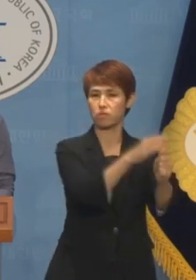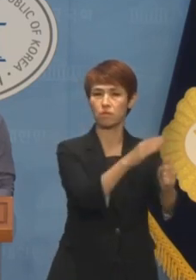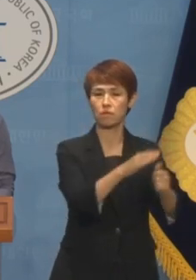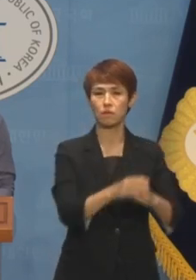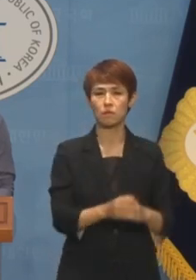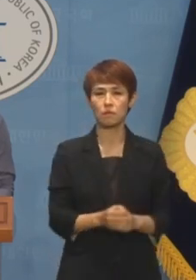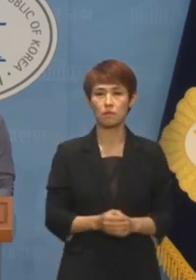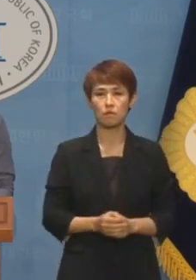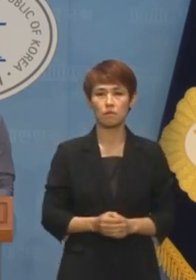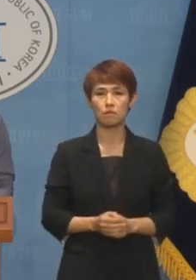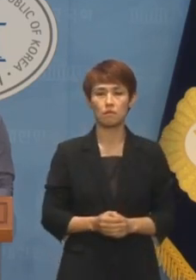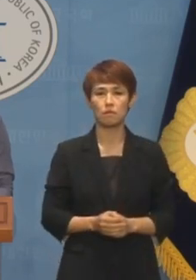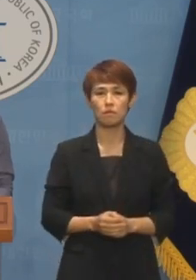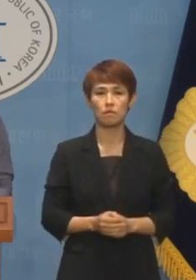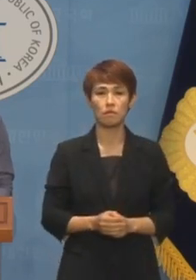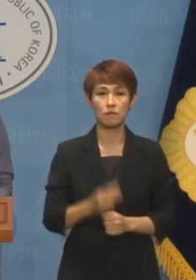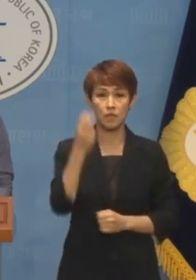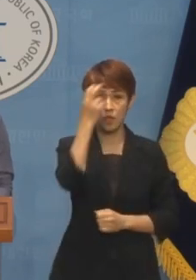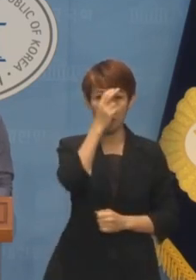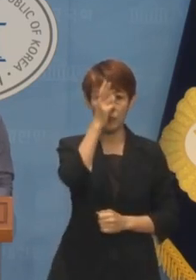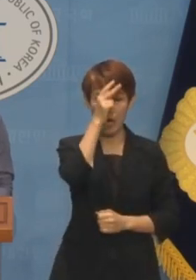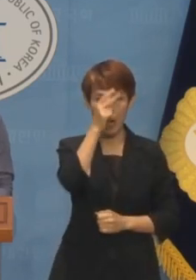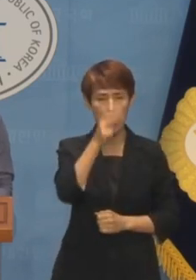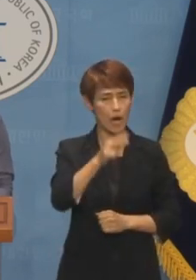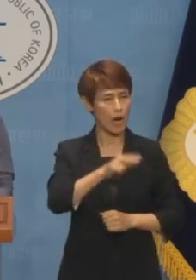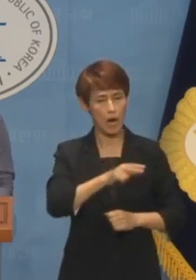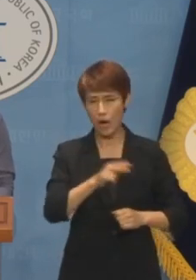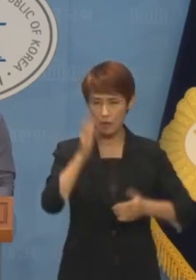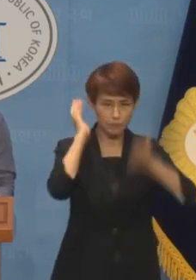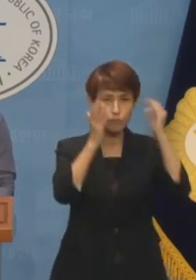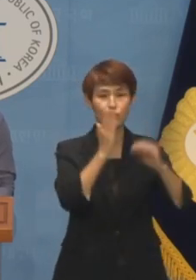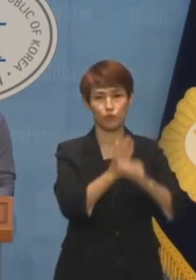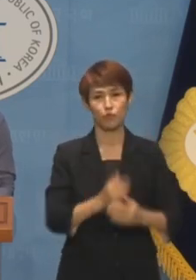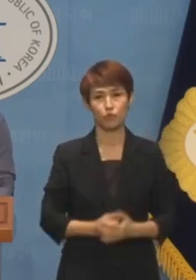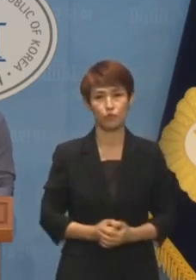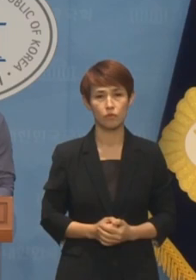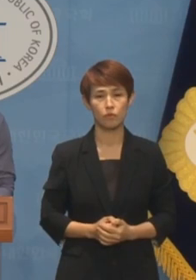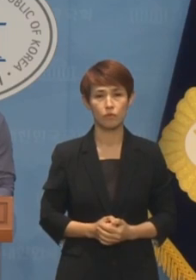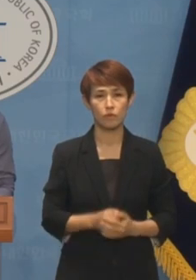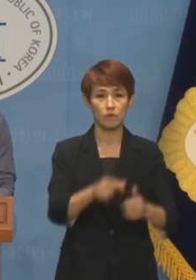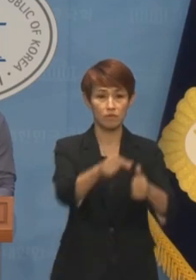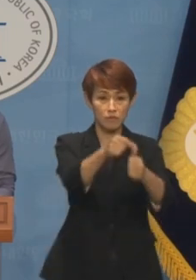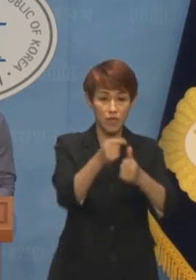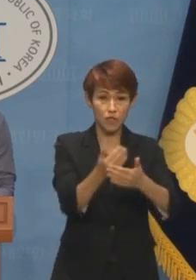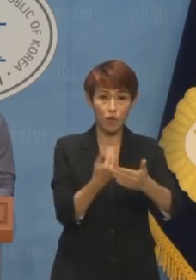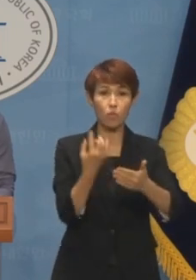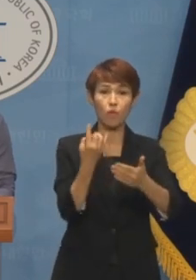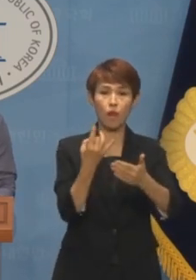인사로 검찰 전체가 아수라장입니다. 인사